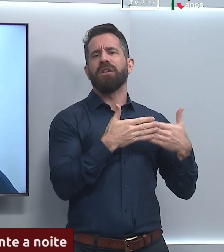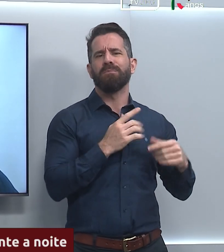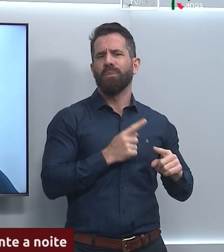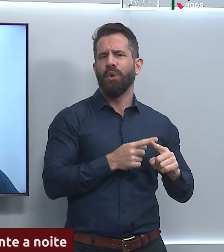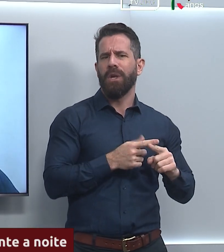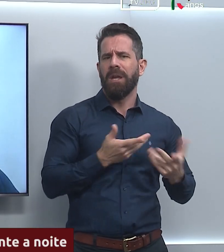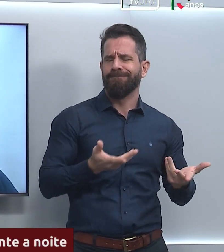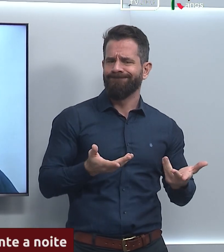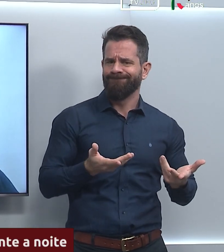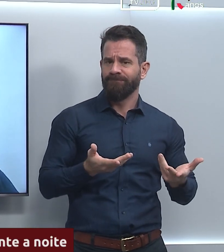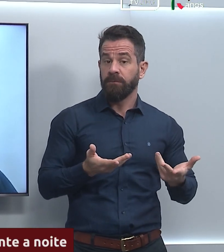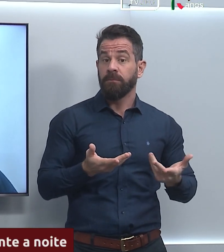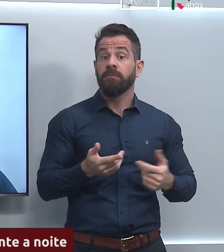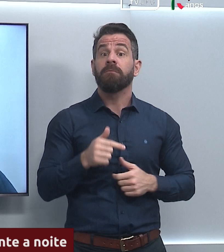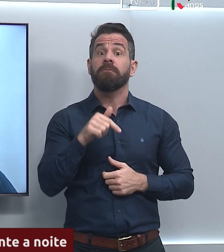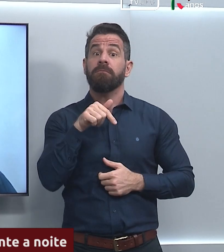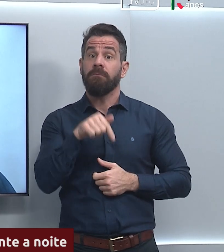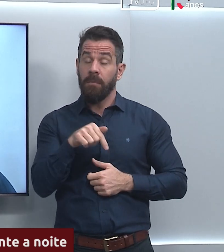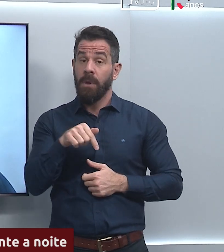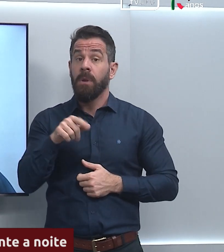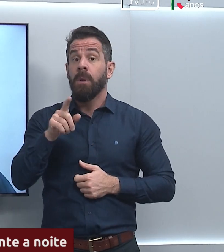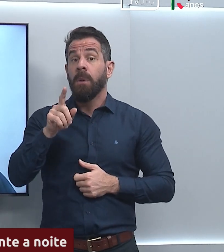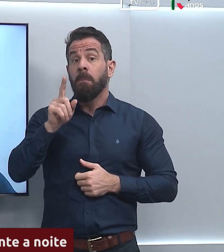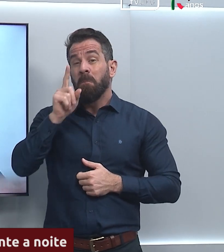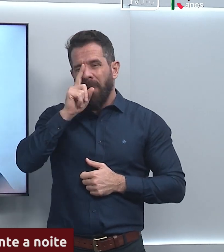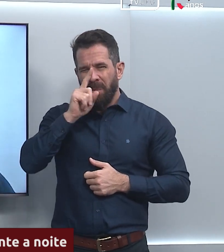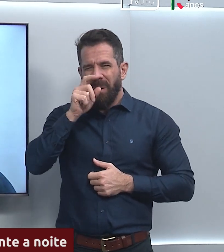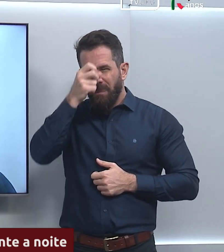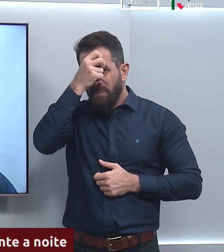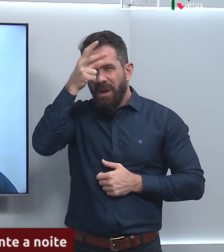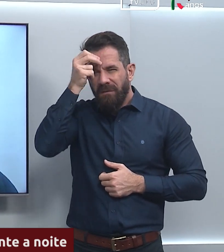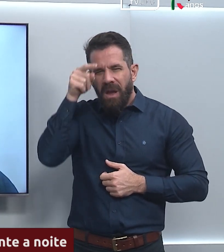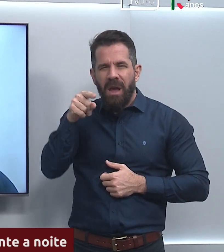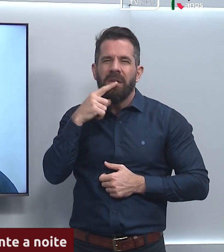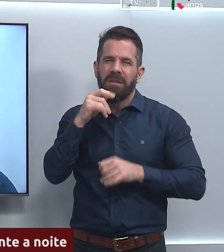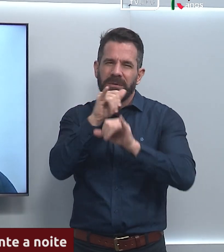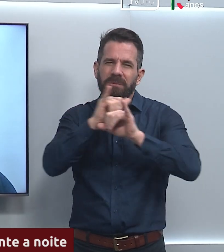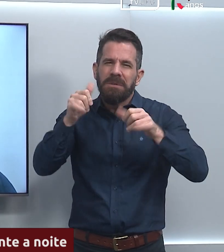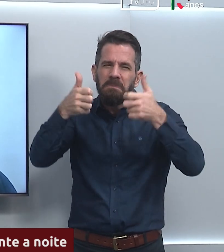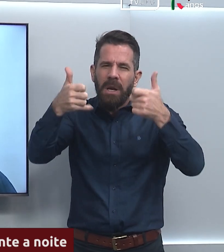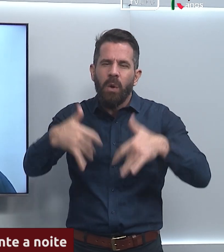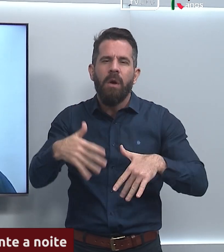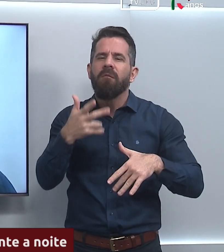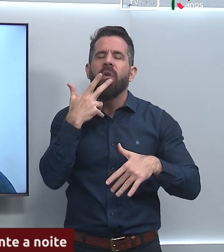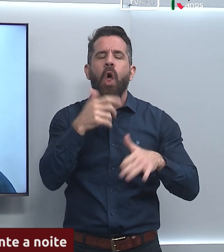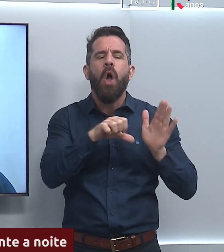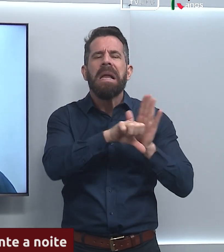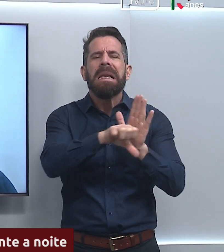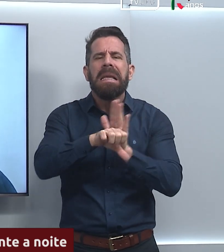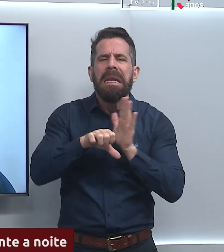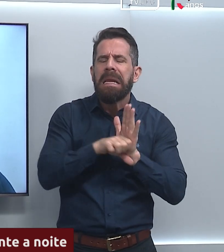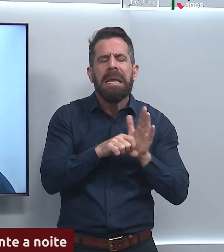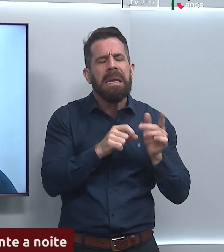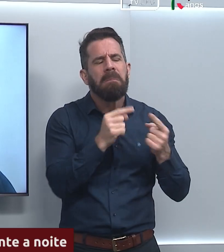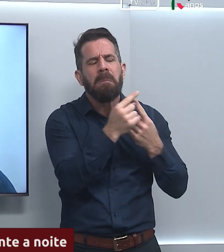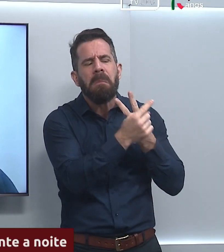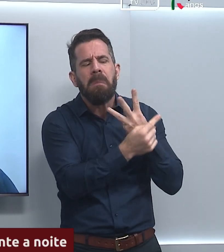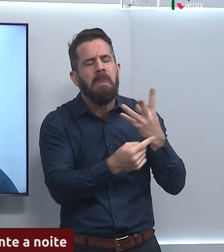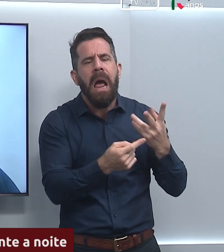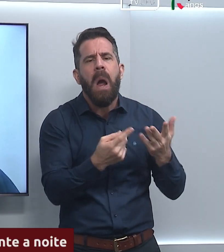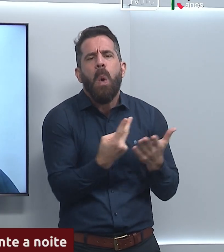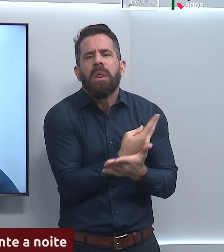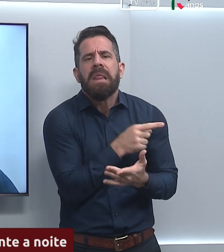Primeiro, o prefeito não deu indicações de quais são os crimes que estão acontecendo dentro do parque. Pode ser que aconteça, pode ser que tenha algum